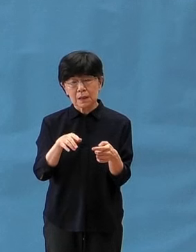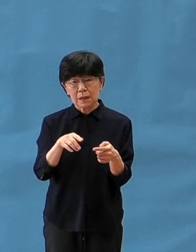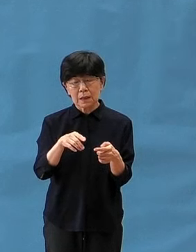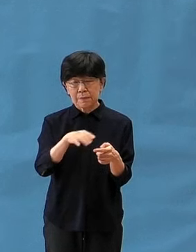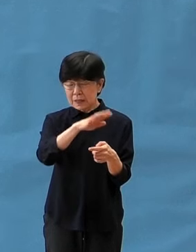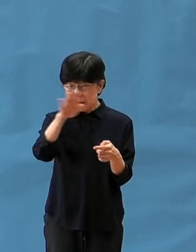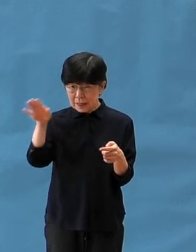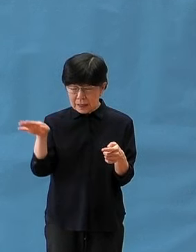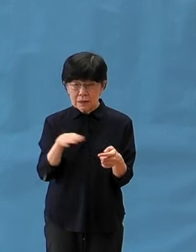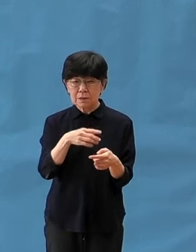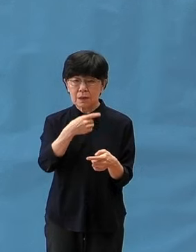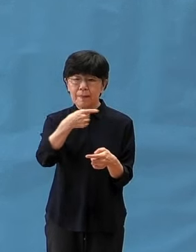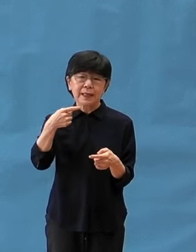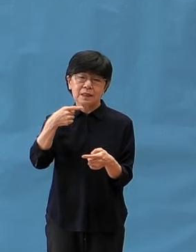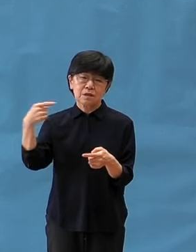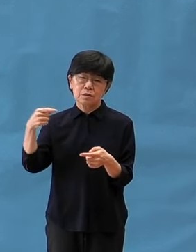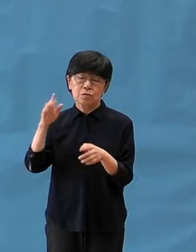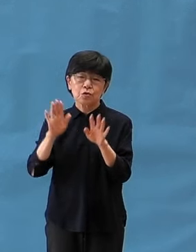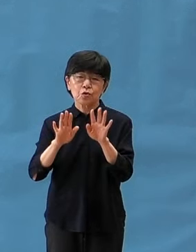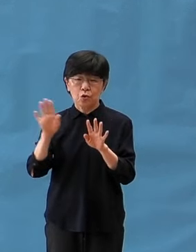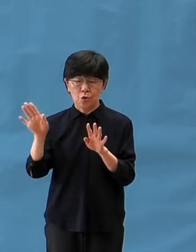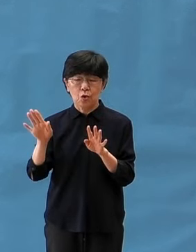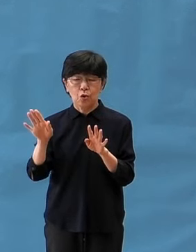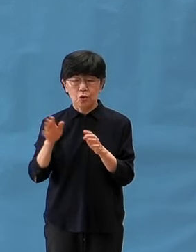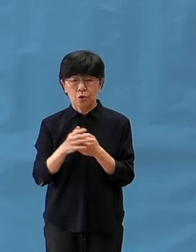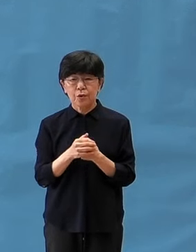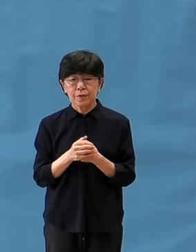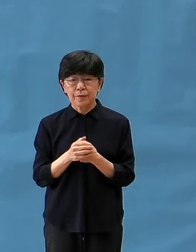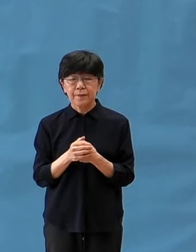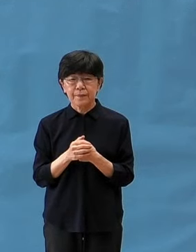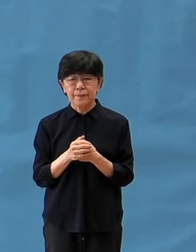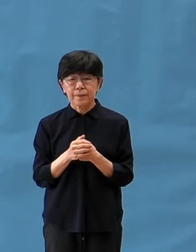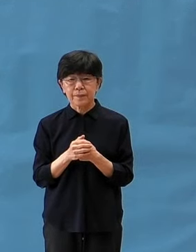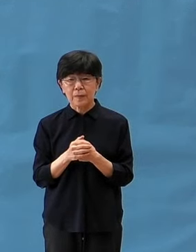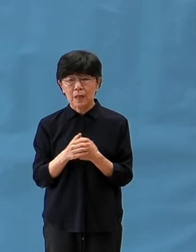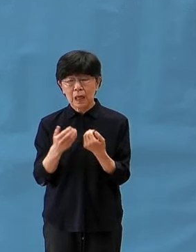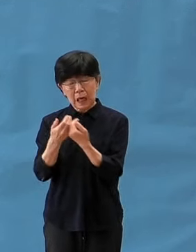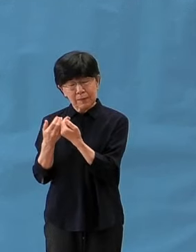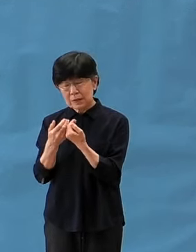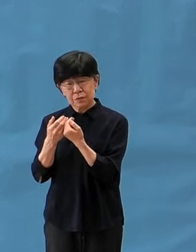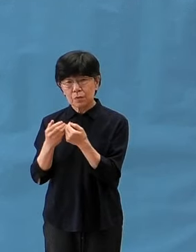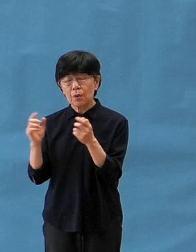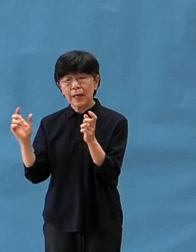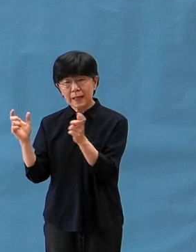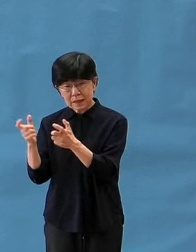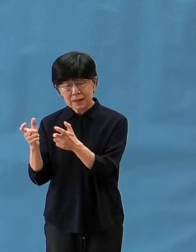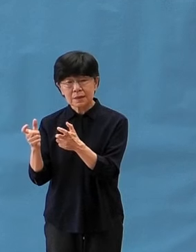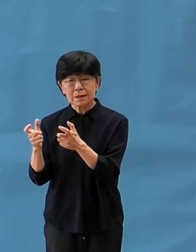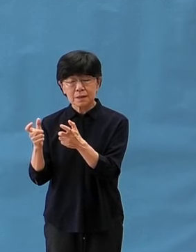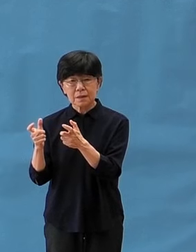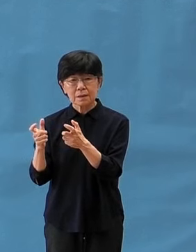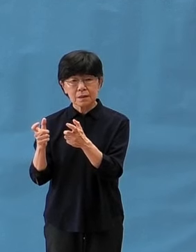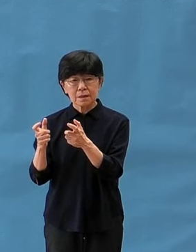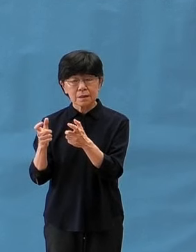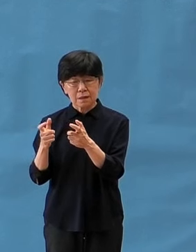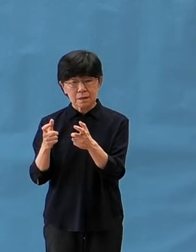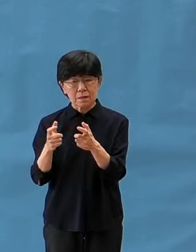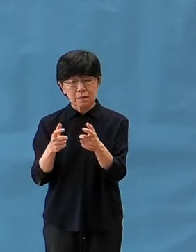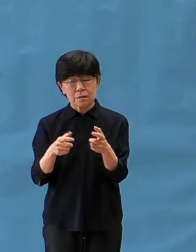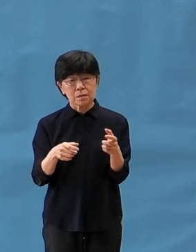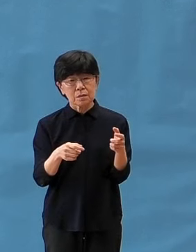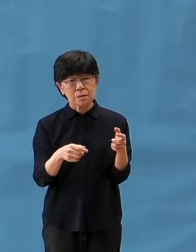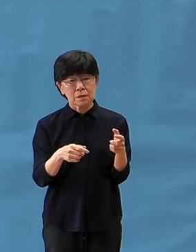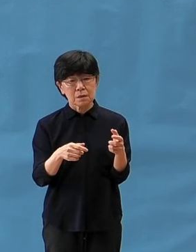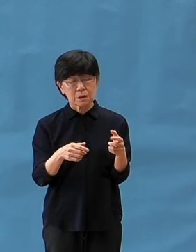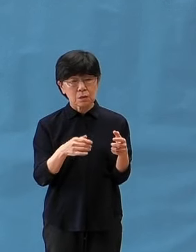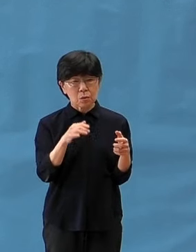況から、その逆に回していって超過密を緩和し、まあ、進んだ過疎